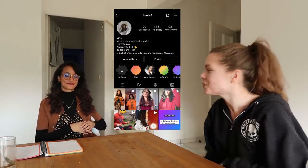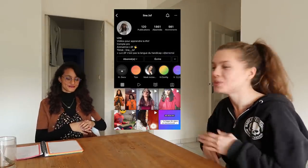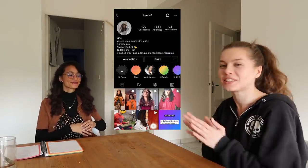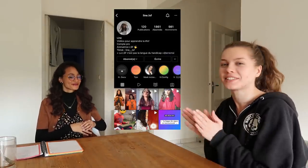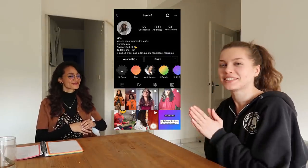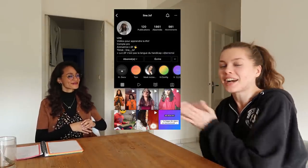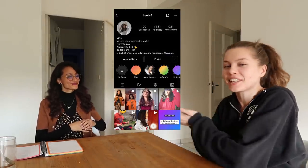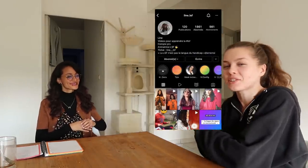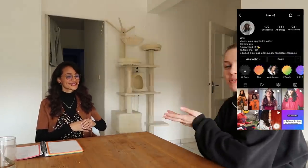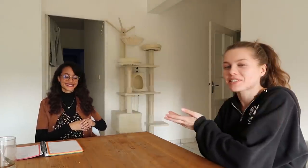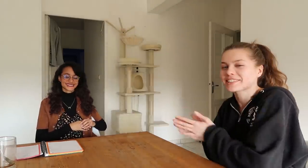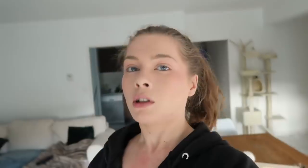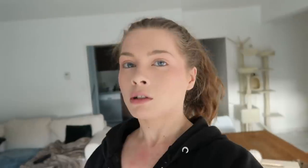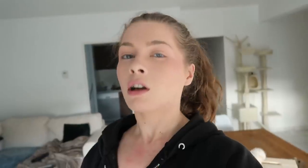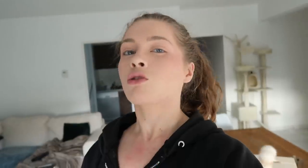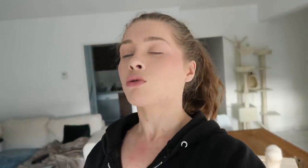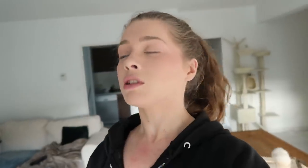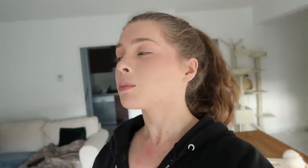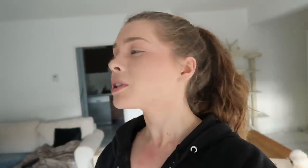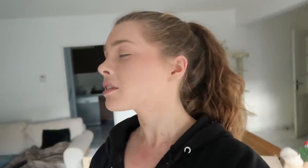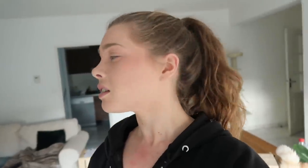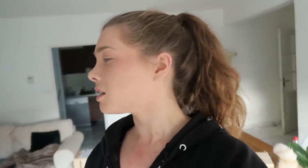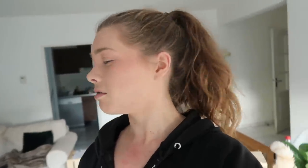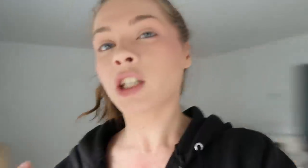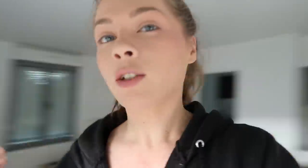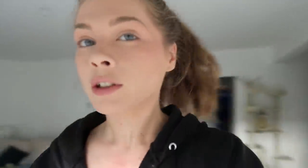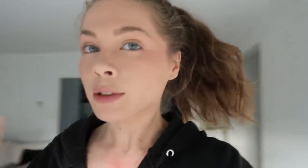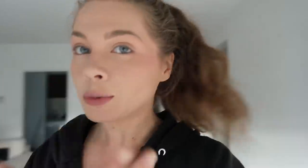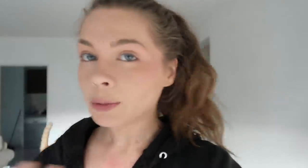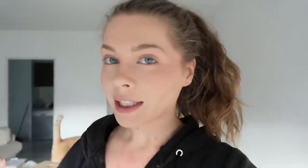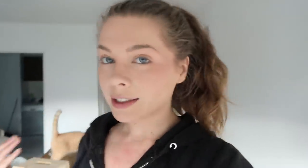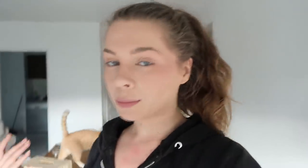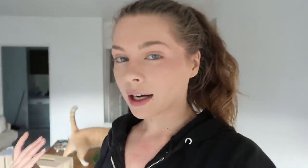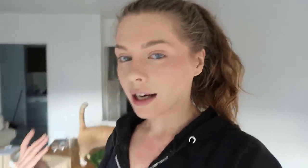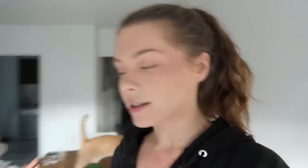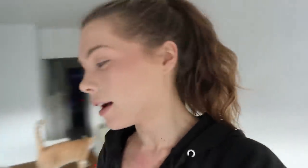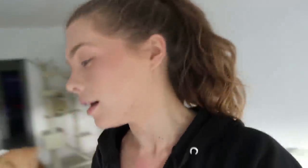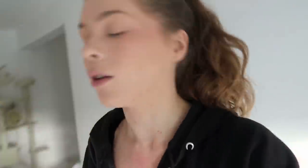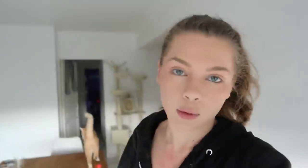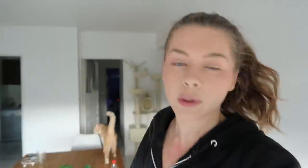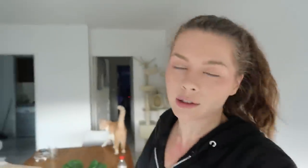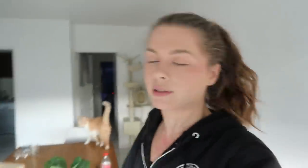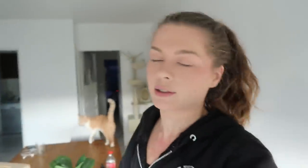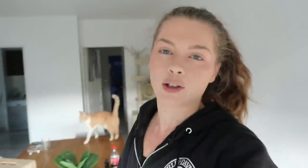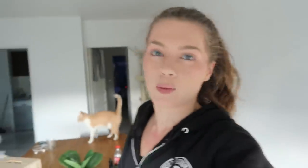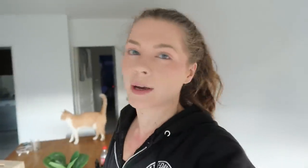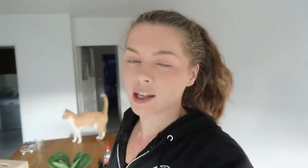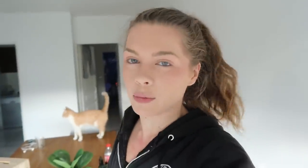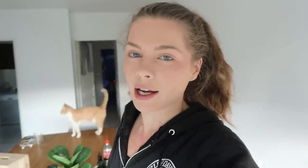tout. Allez les suivre. Les gars, je suis dépitée. J'étais en train de me maquiller pour aller à la salle. Alors, oui, je me maquille pour aller à